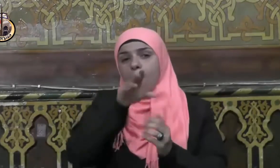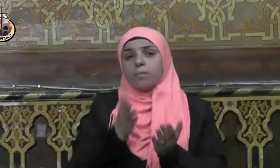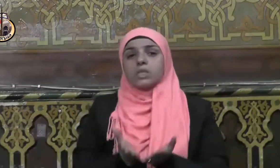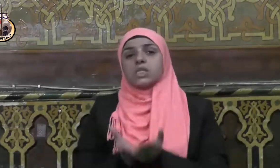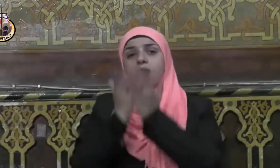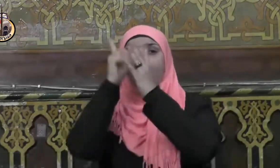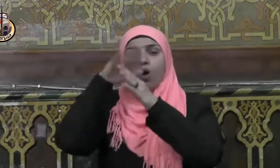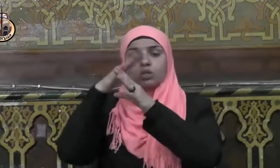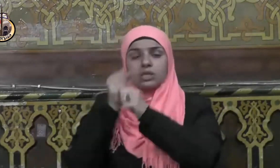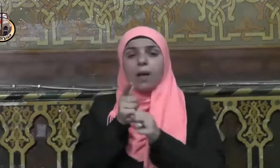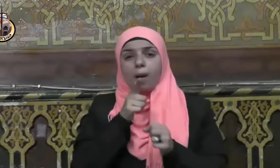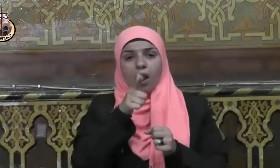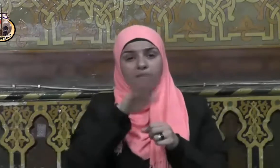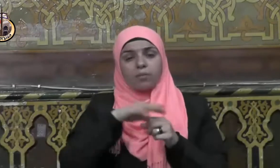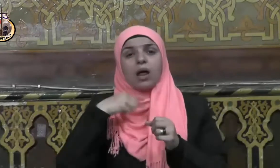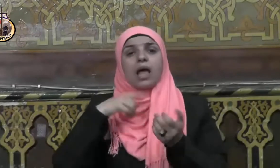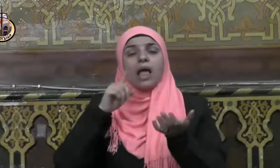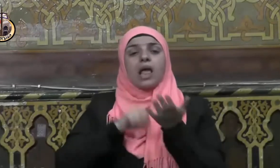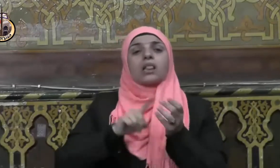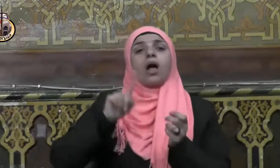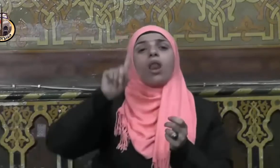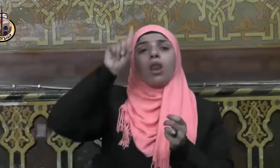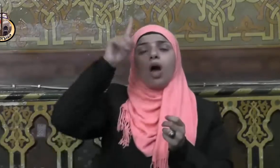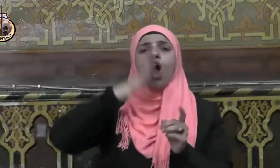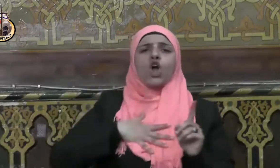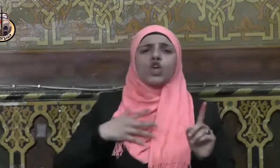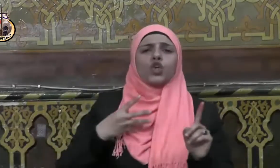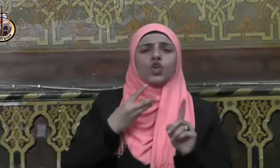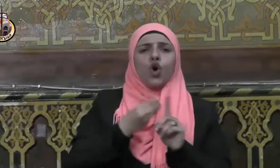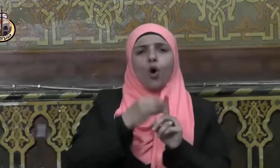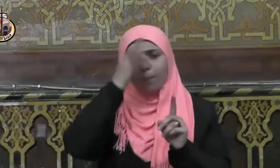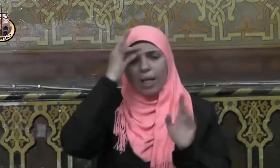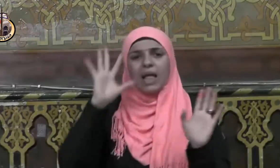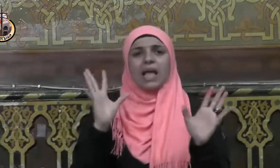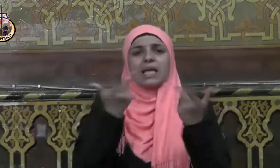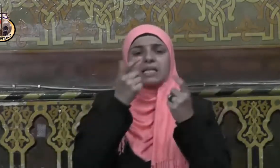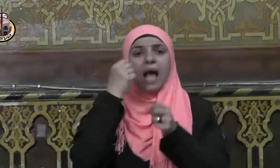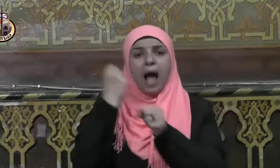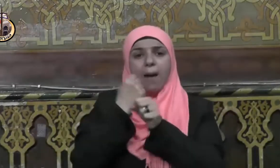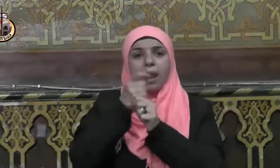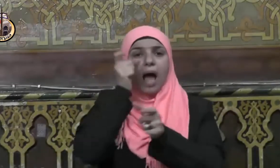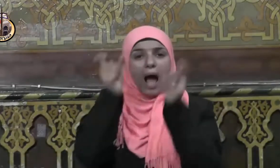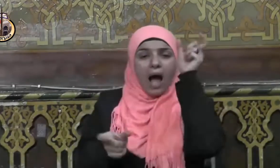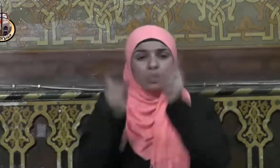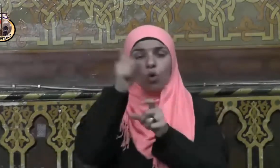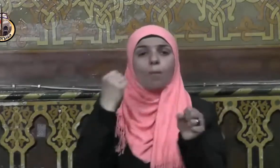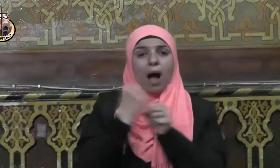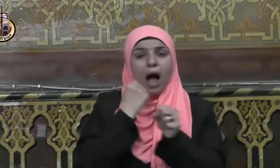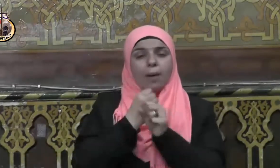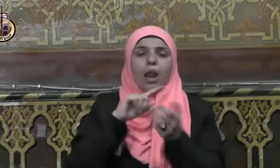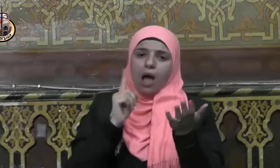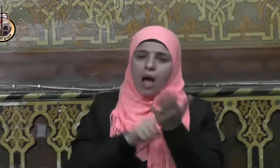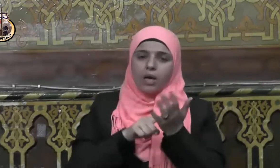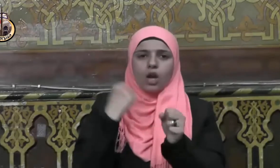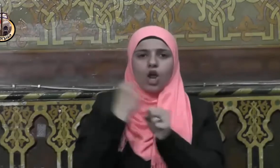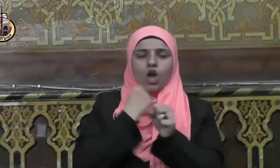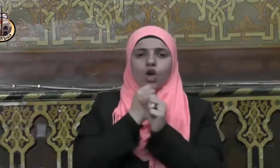وسلم: إن الله يحب إذا عمل أحدكم عملا أن يتقنه.